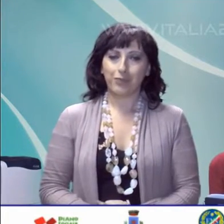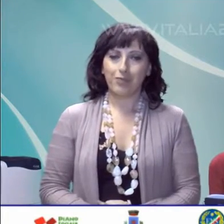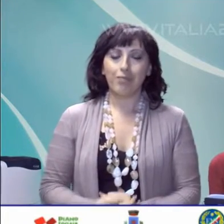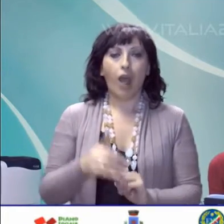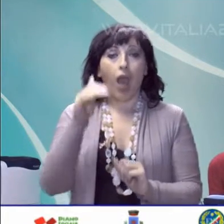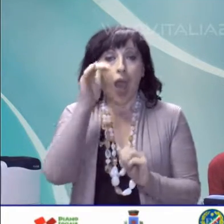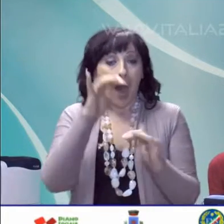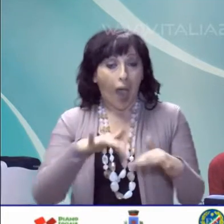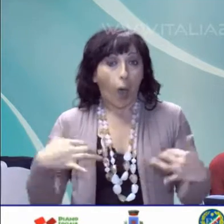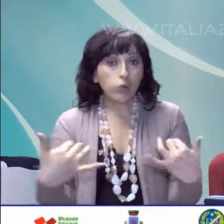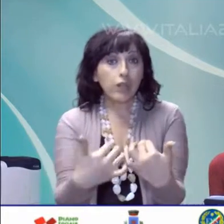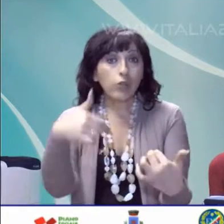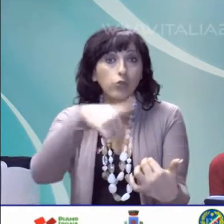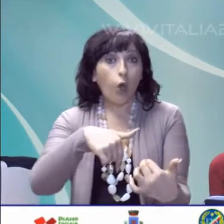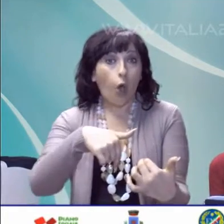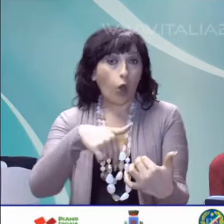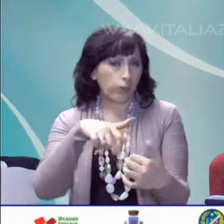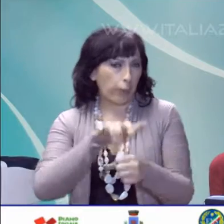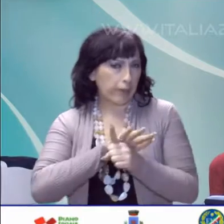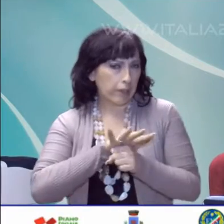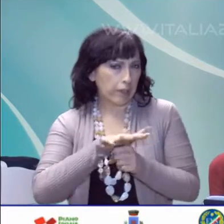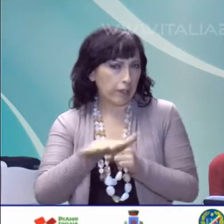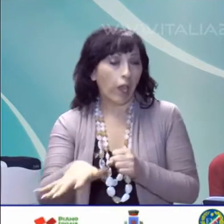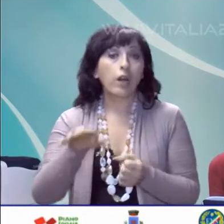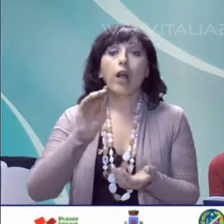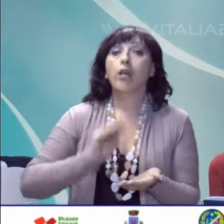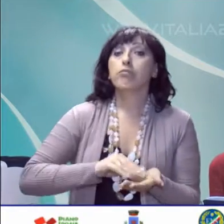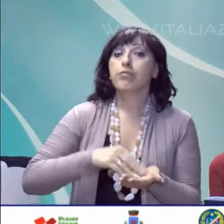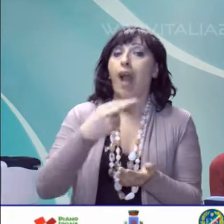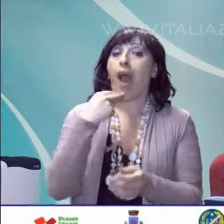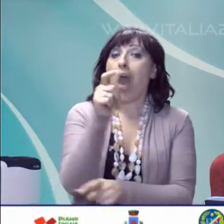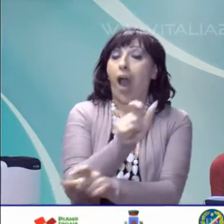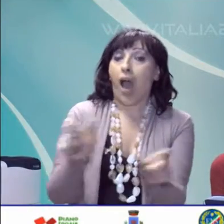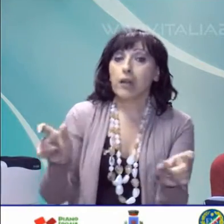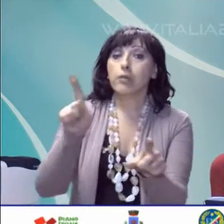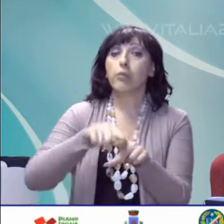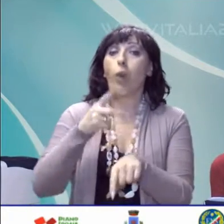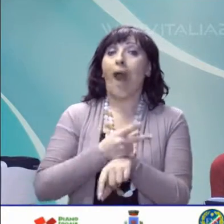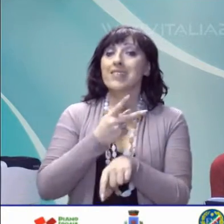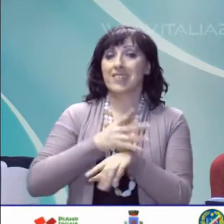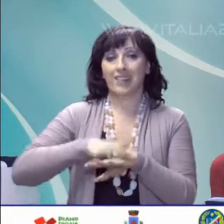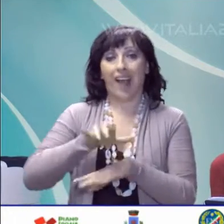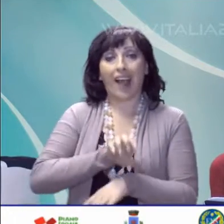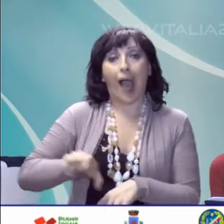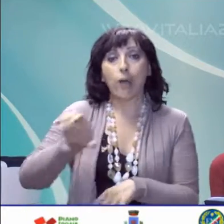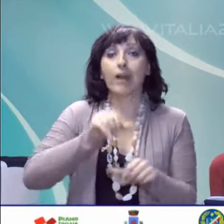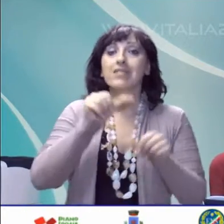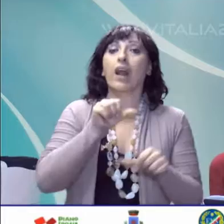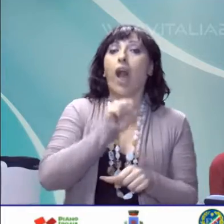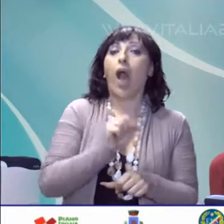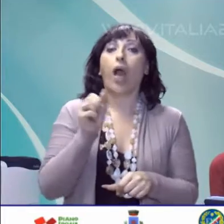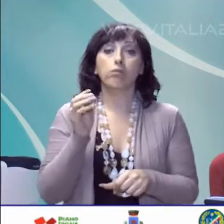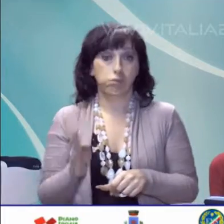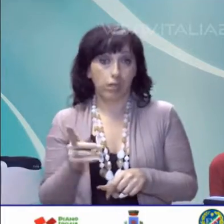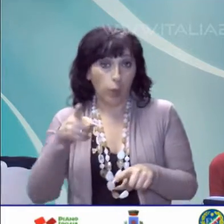Auditorium gremito per l'occasione, che ha visto la presenza degli arbitri e assistenti campani di Serie A e B,